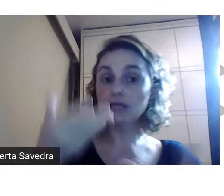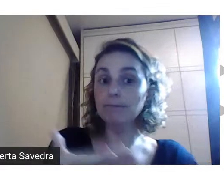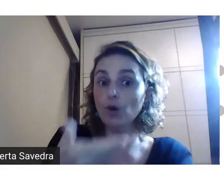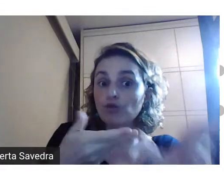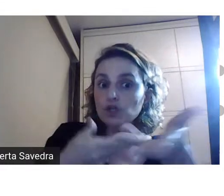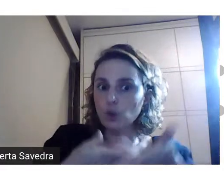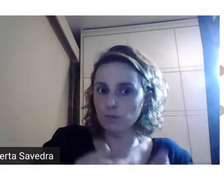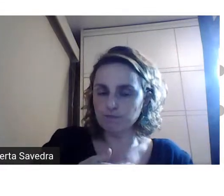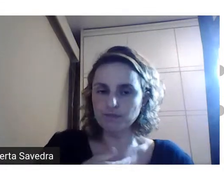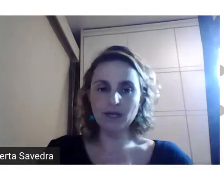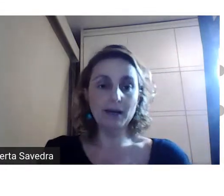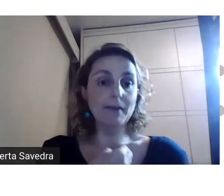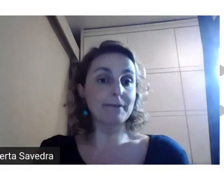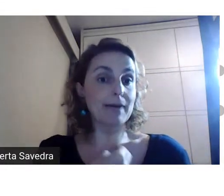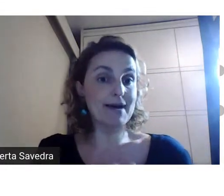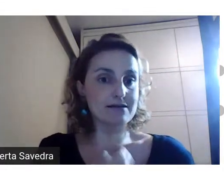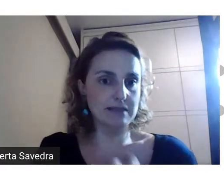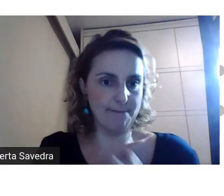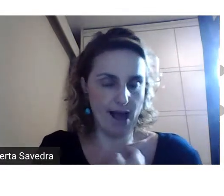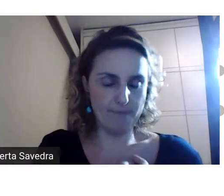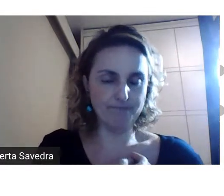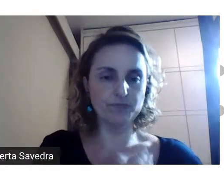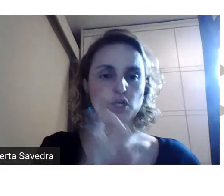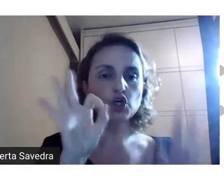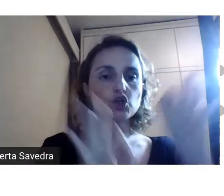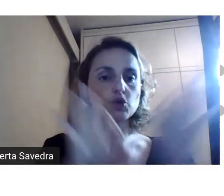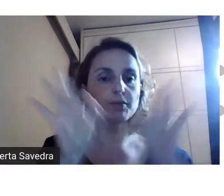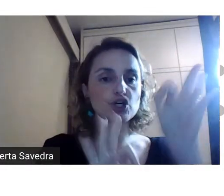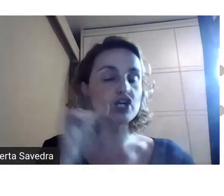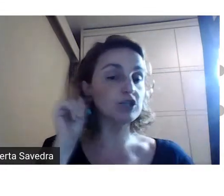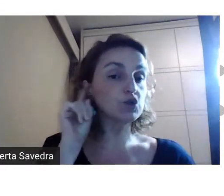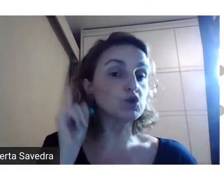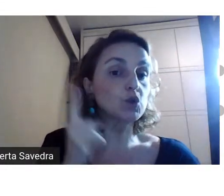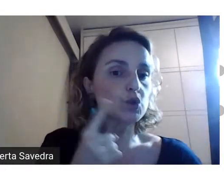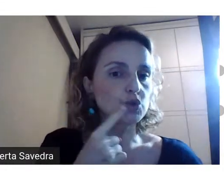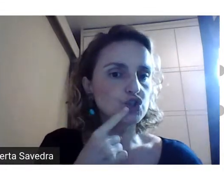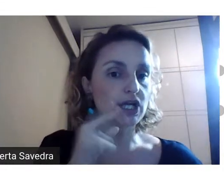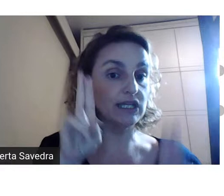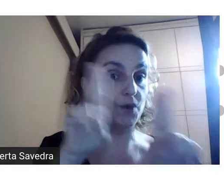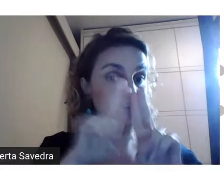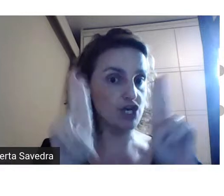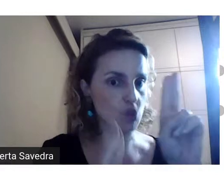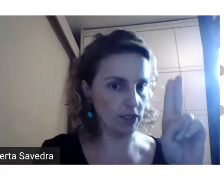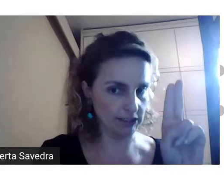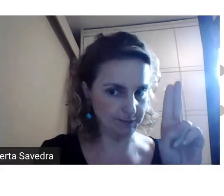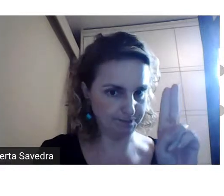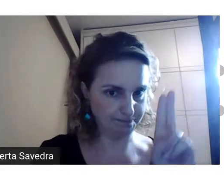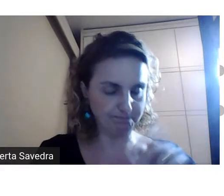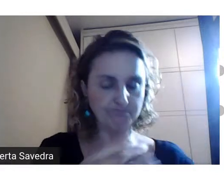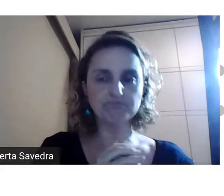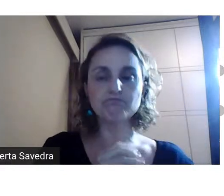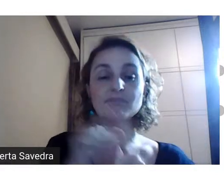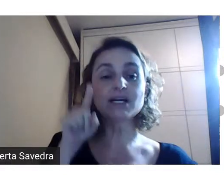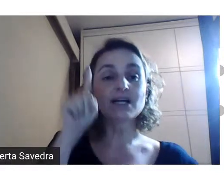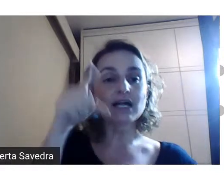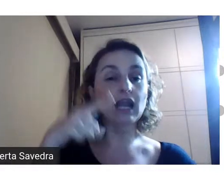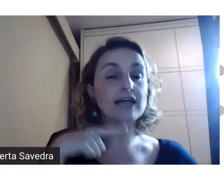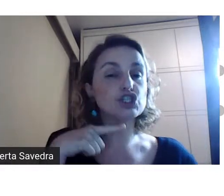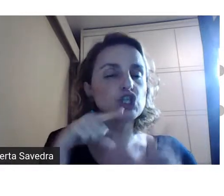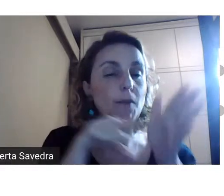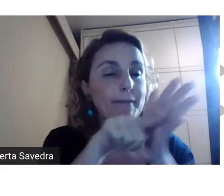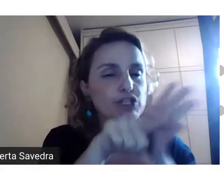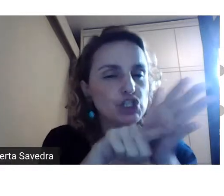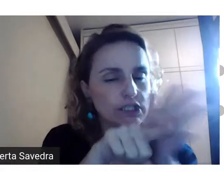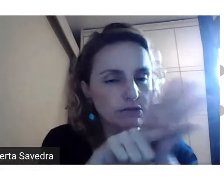ah e também tive um convite da professora Vivian para participar de um projeto dentro